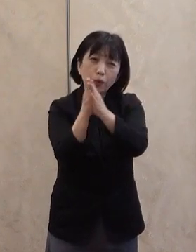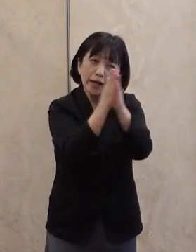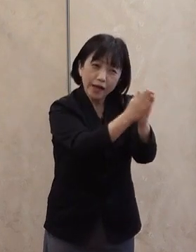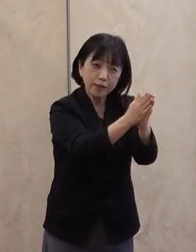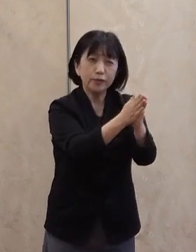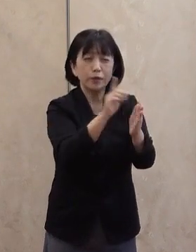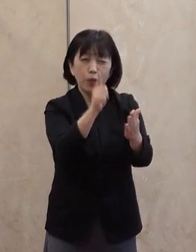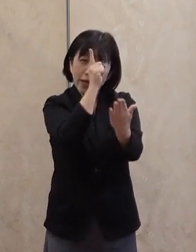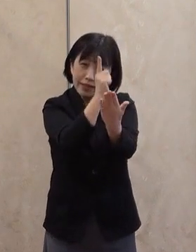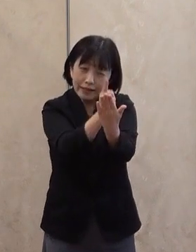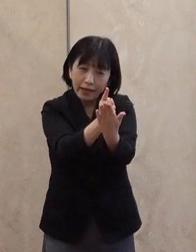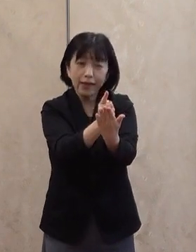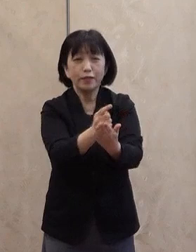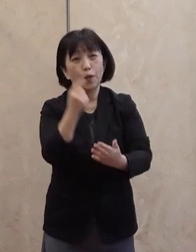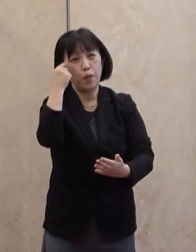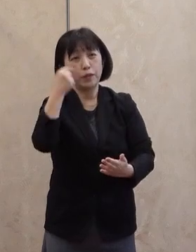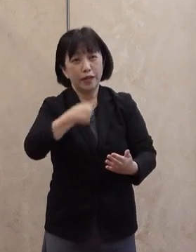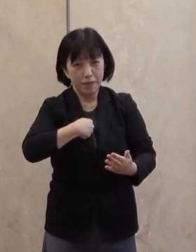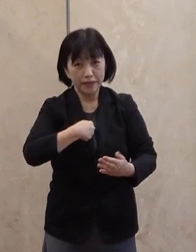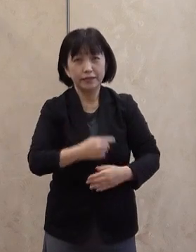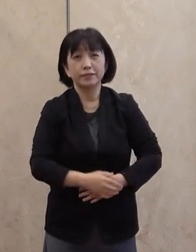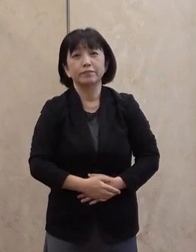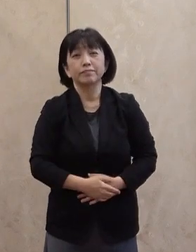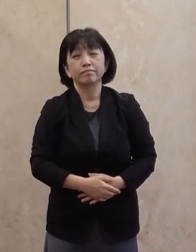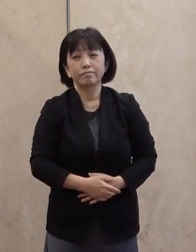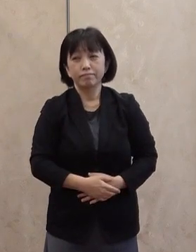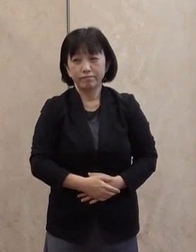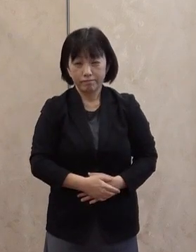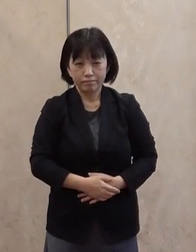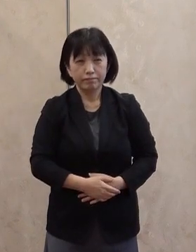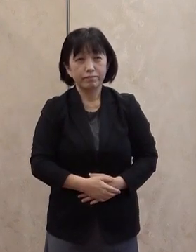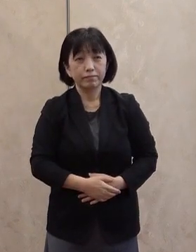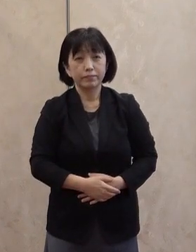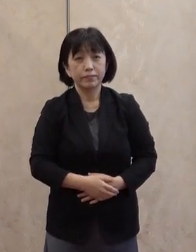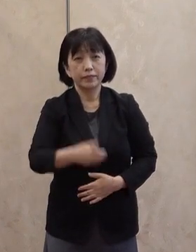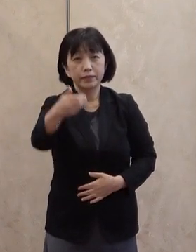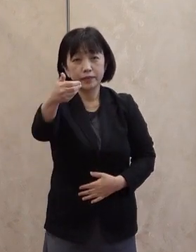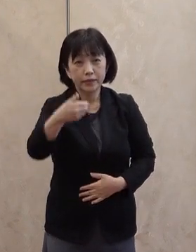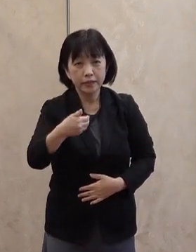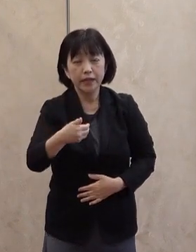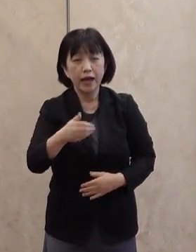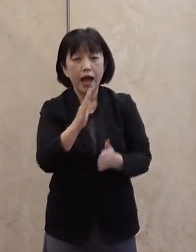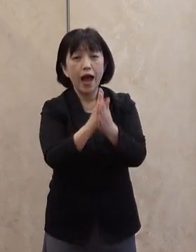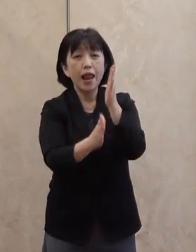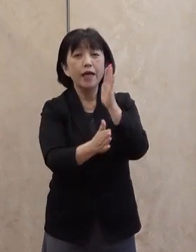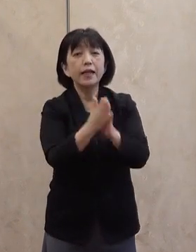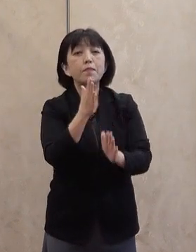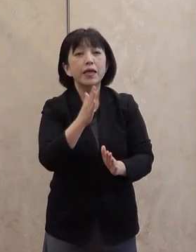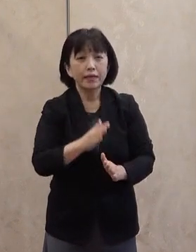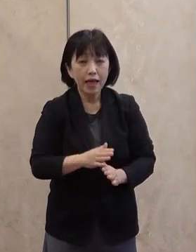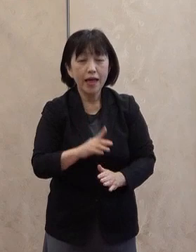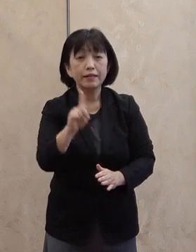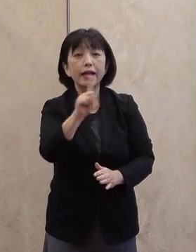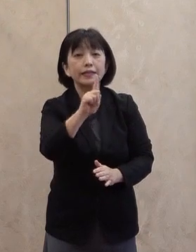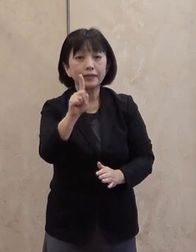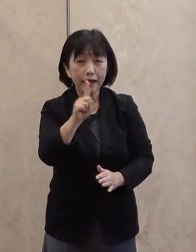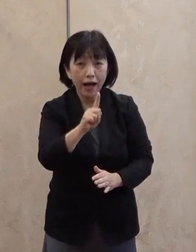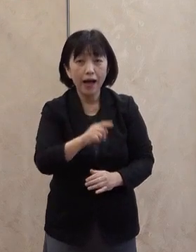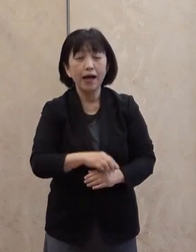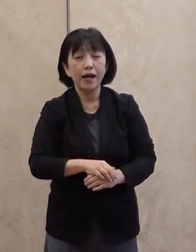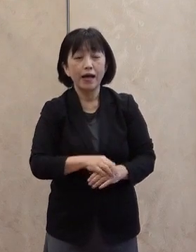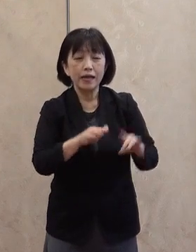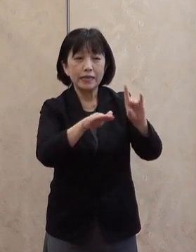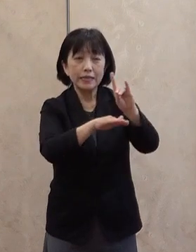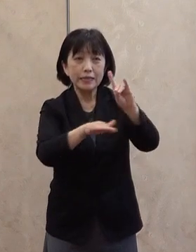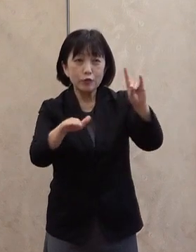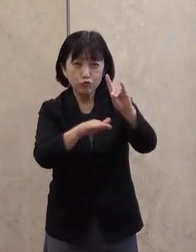ないかと思っています。 そうしますと改めてこの何かどこかの基